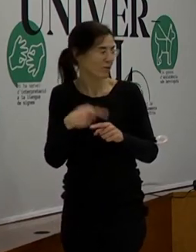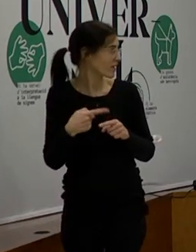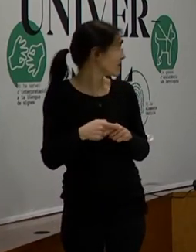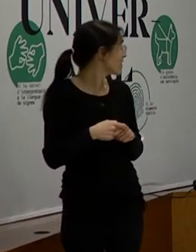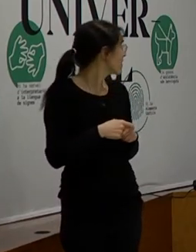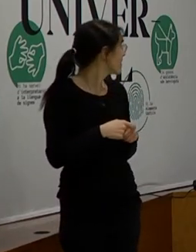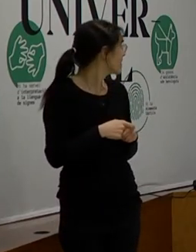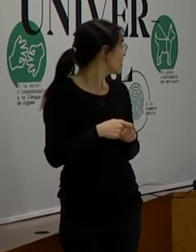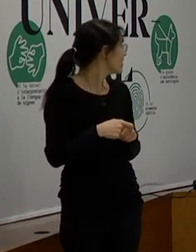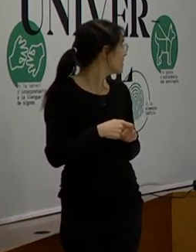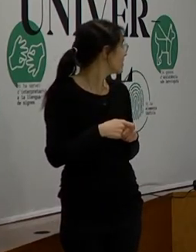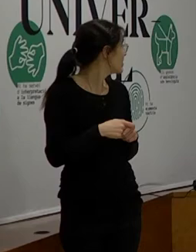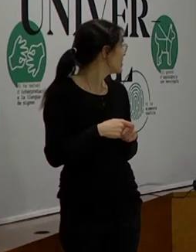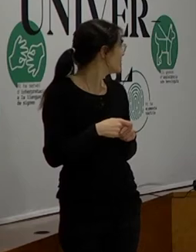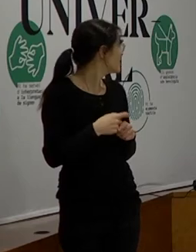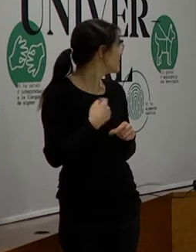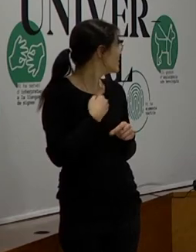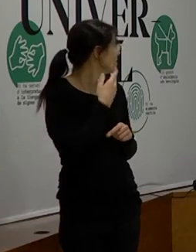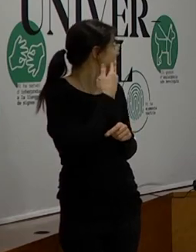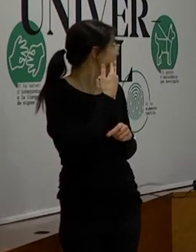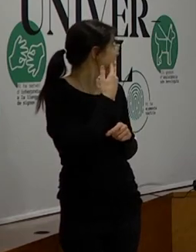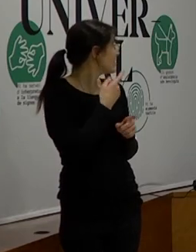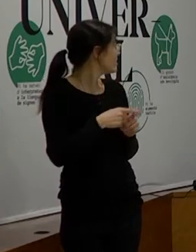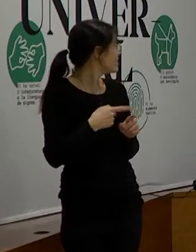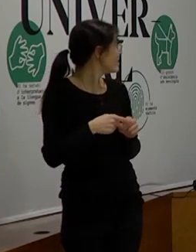la izquierda? ¿Por qué me estoy riendo?